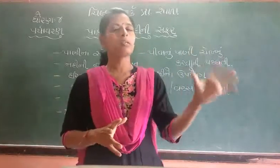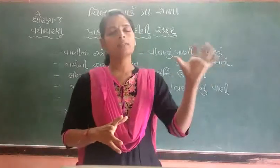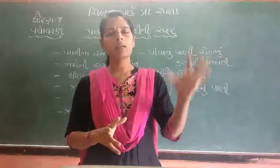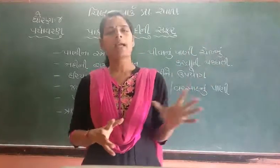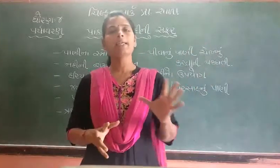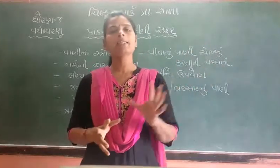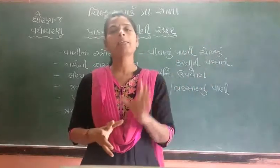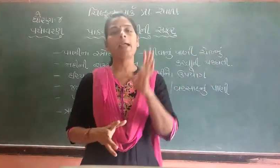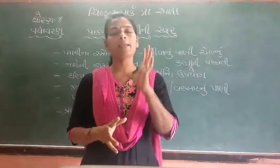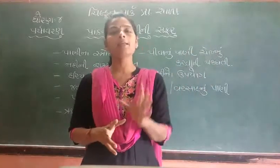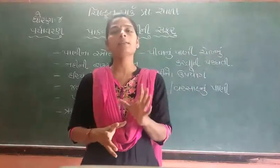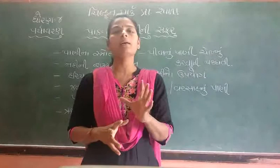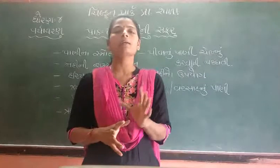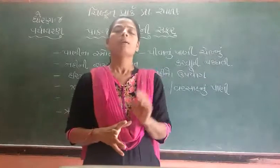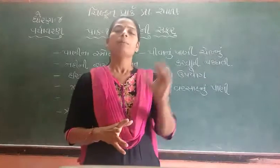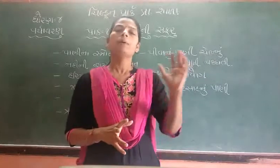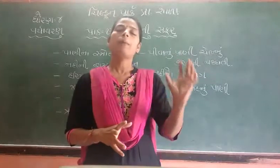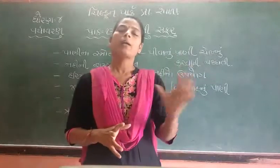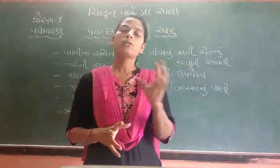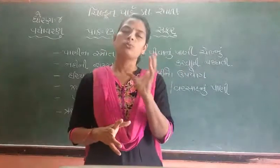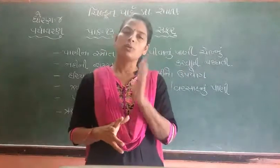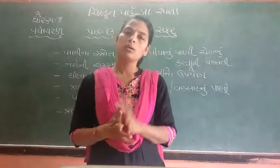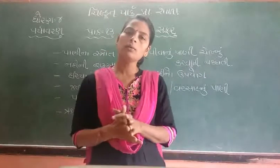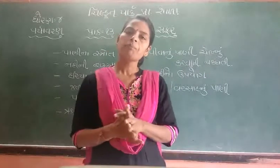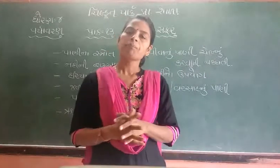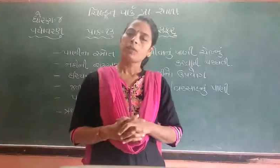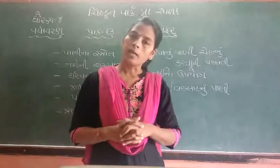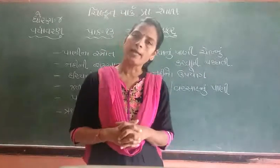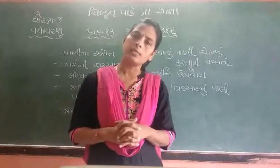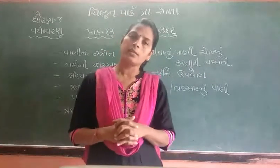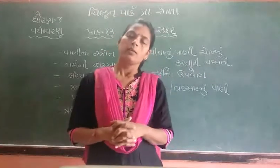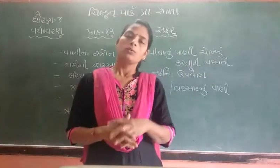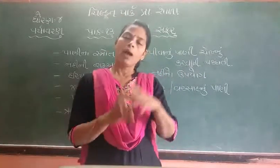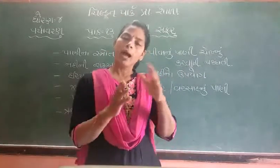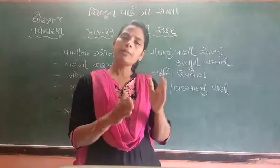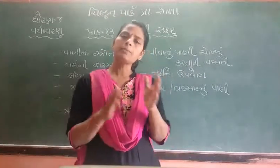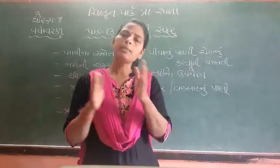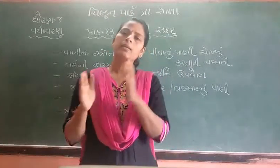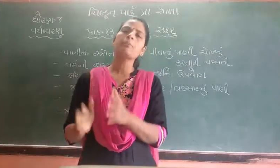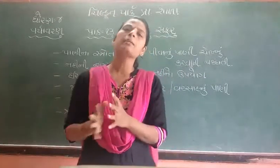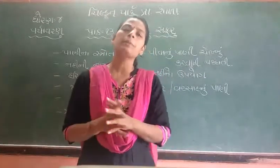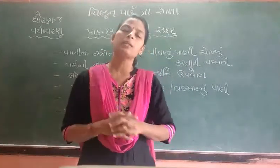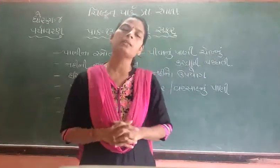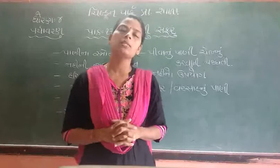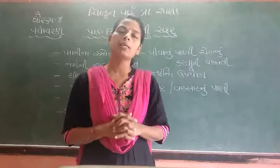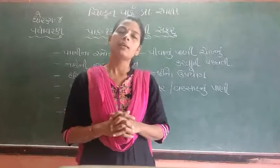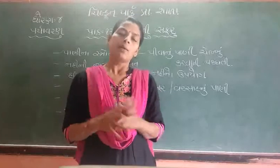અંદર લગાવીએ છીએ ને એની અંદર પણ પાણી શુદ્ધ થાય છે. તો આ બીજી બધી ઘણી બધી પદ્ધતિ છે, પણ